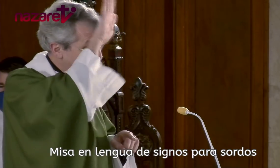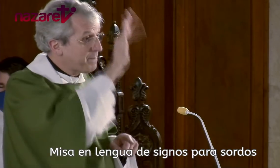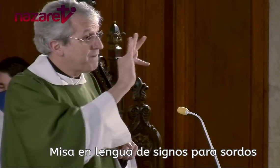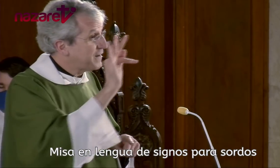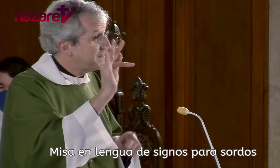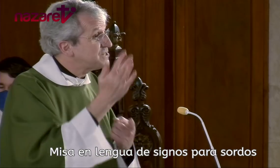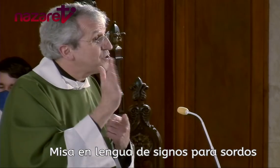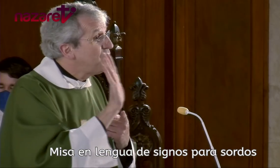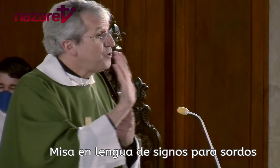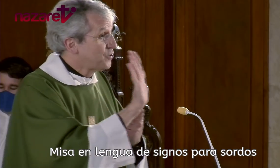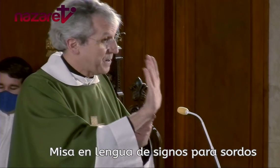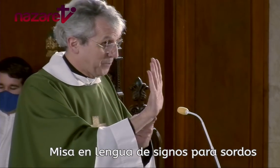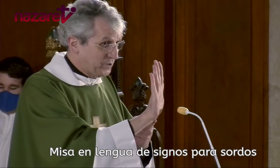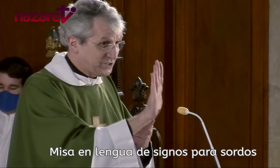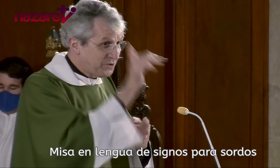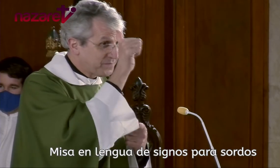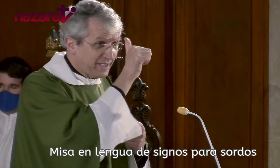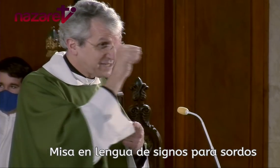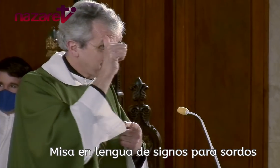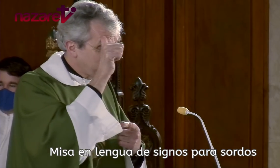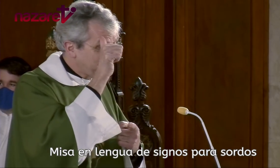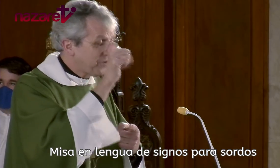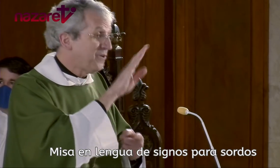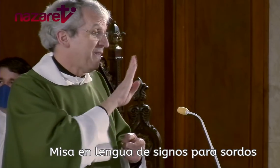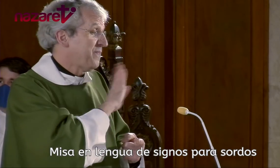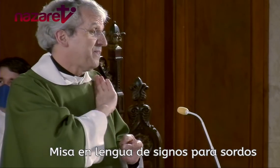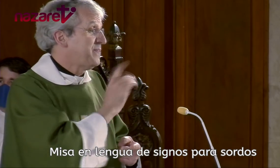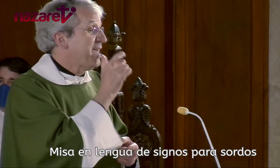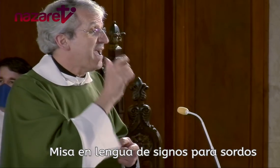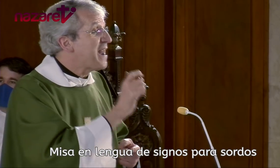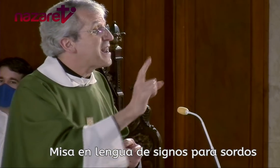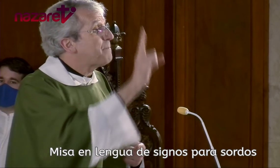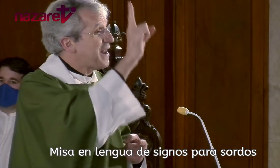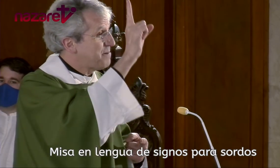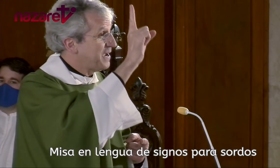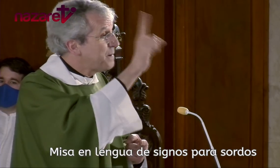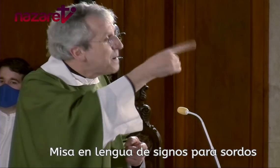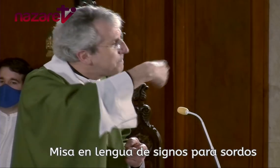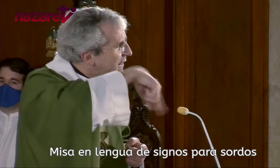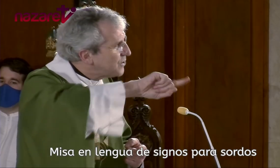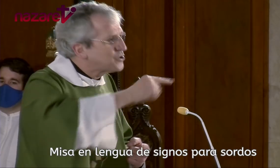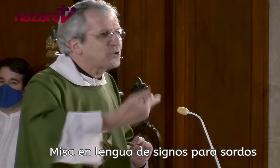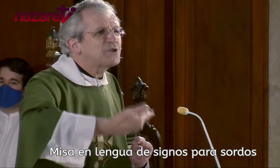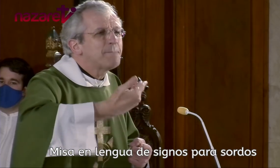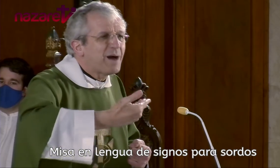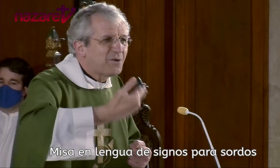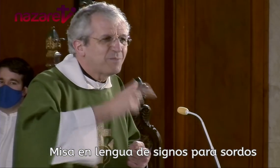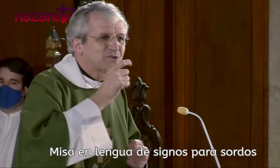Papa Francisco nos ha propuesto este domingo de la Palabra, para que nosotros valoremos